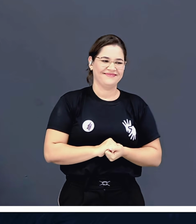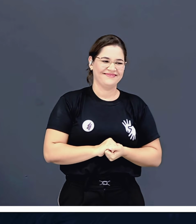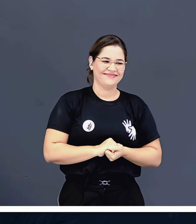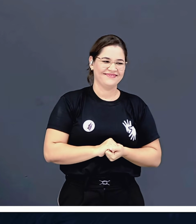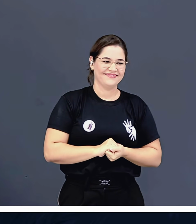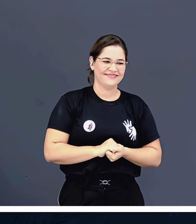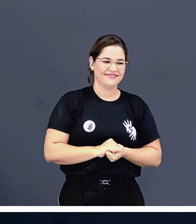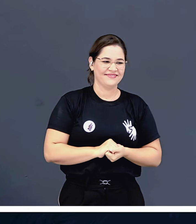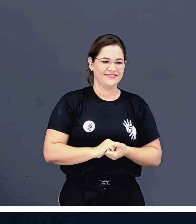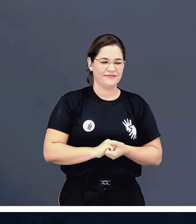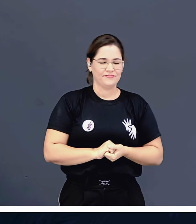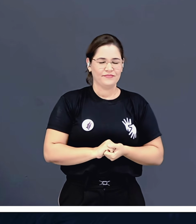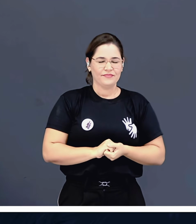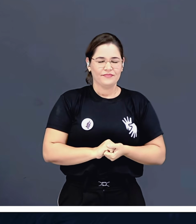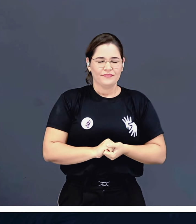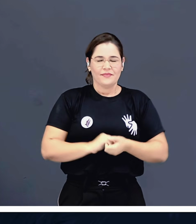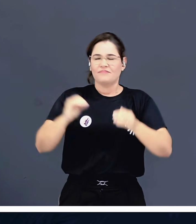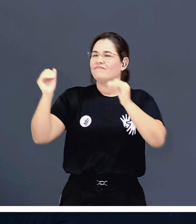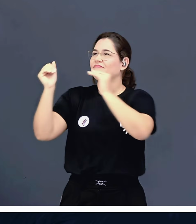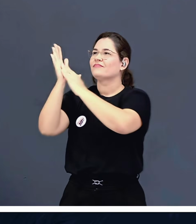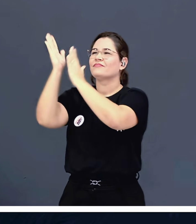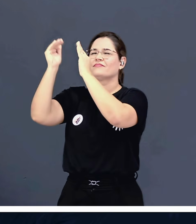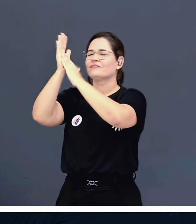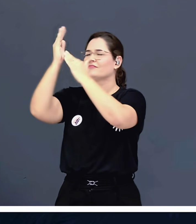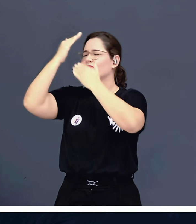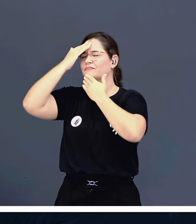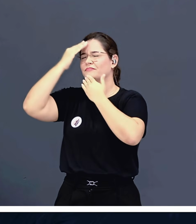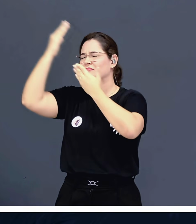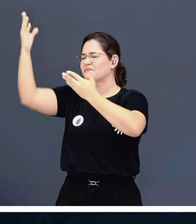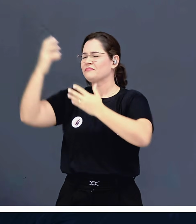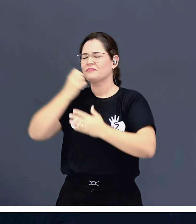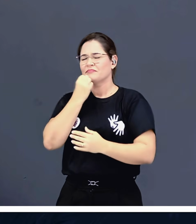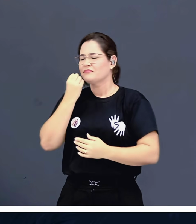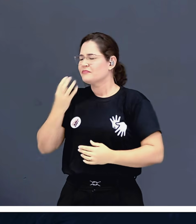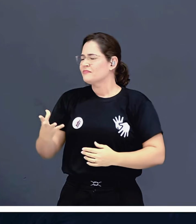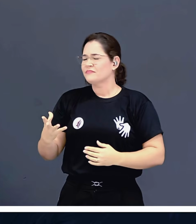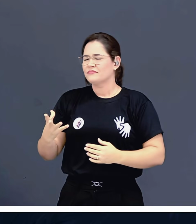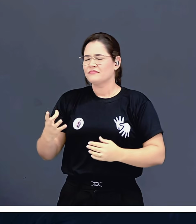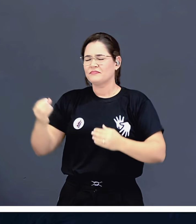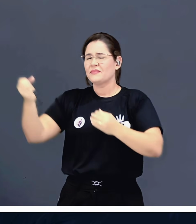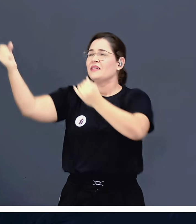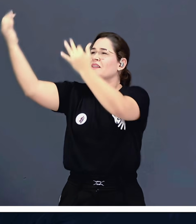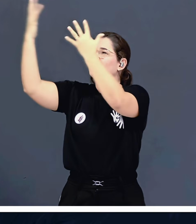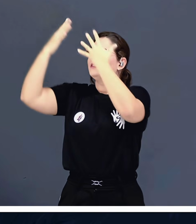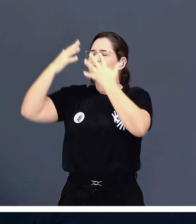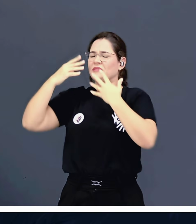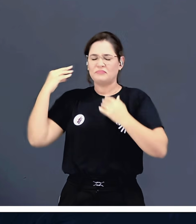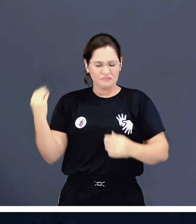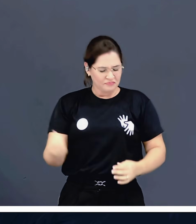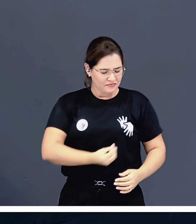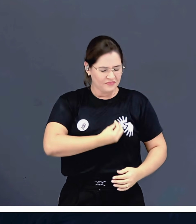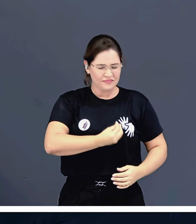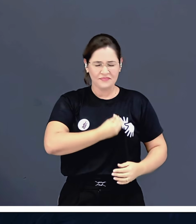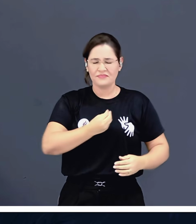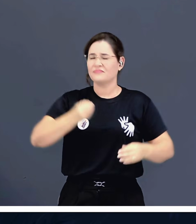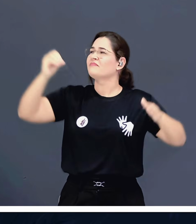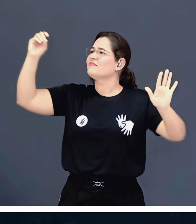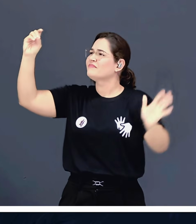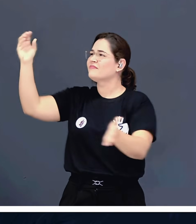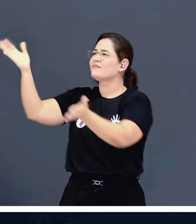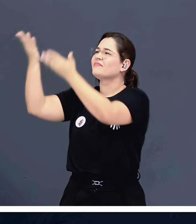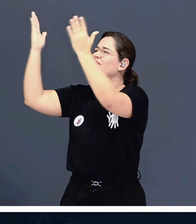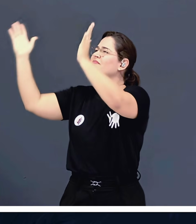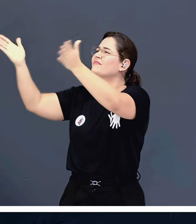Aleluia. Te louvamos, Senhor. Obrigada pela tua bondade, pela tua graça sobre as nossas vidas. Exalte o Senhor nessa